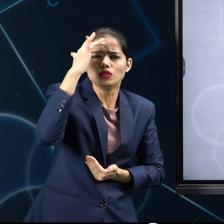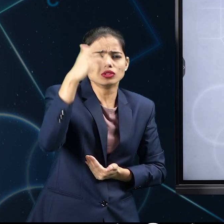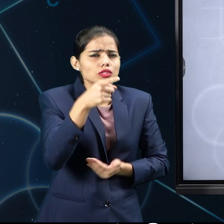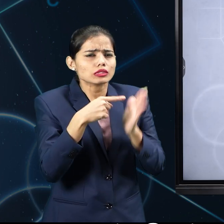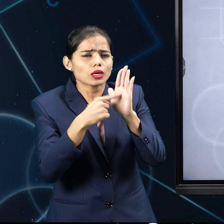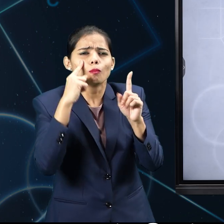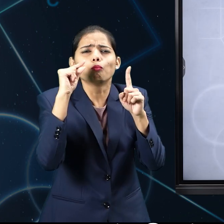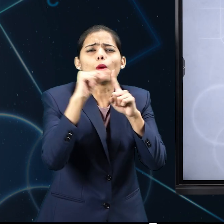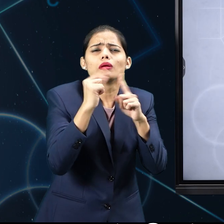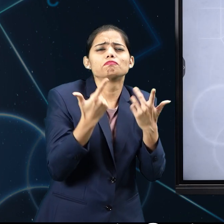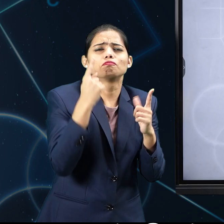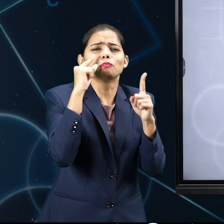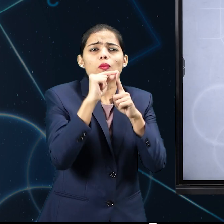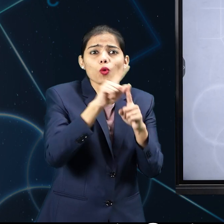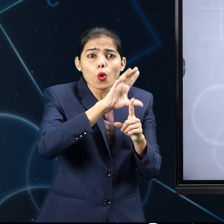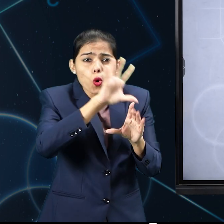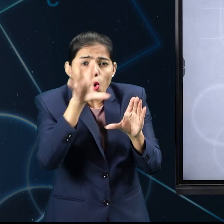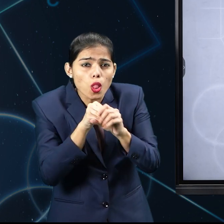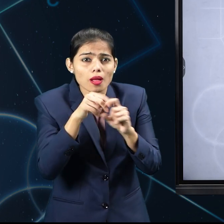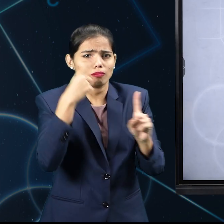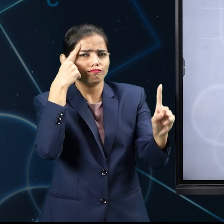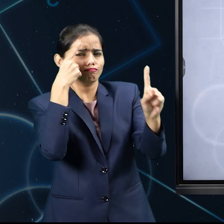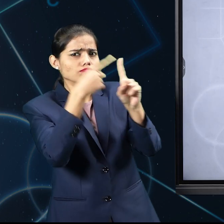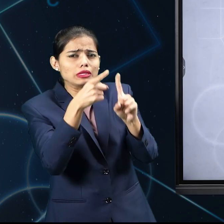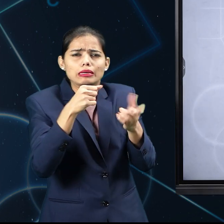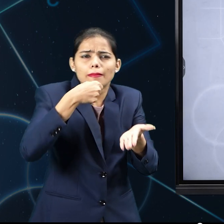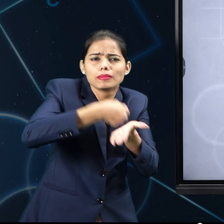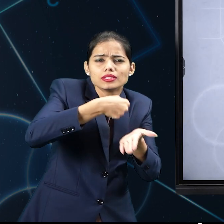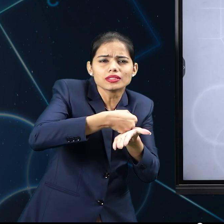दृष्टिकोन म्हणजे थेरॉटिकल अप्रोच असेही म्हणतात. या